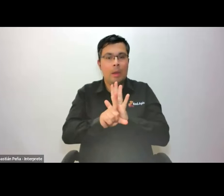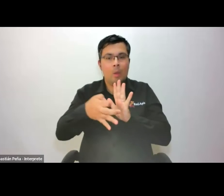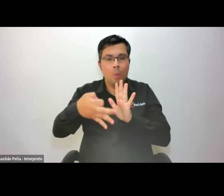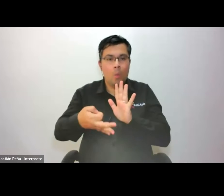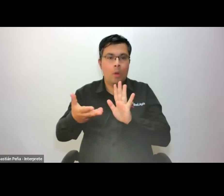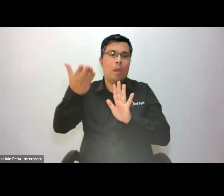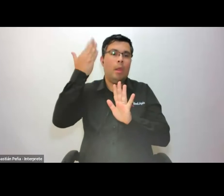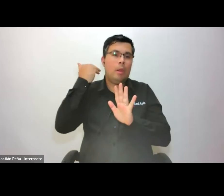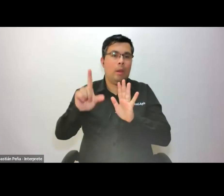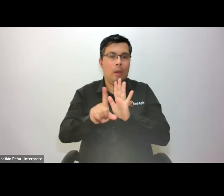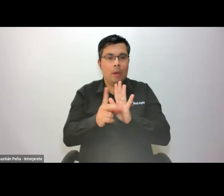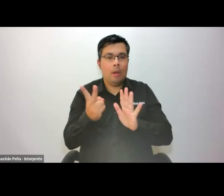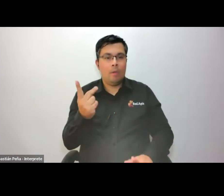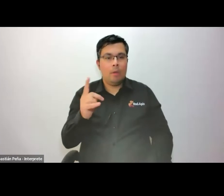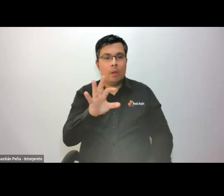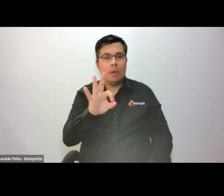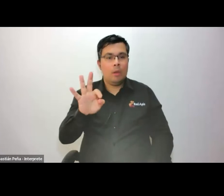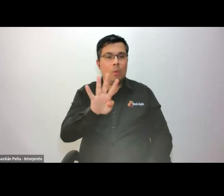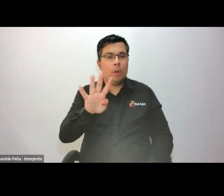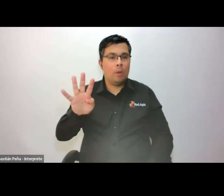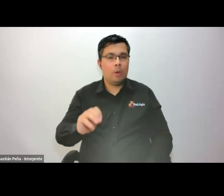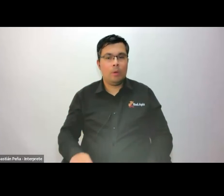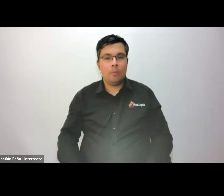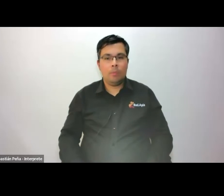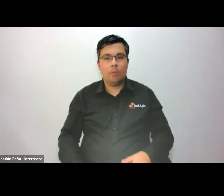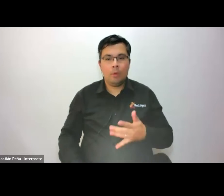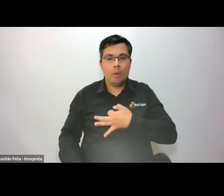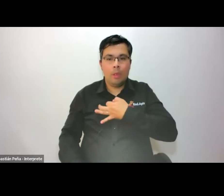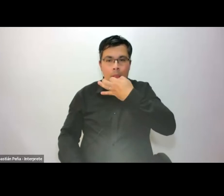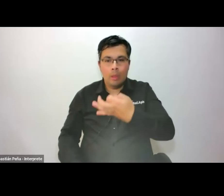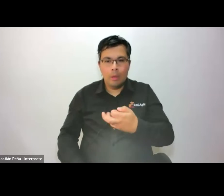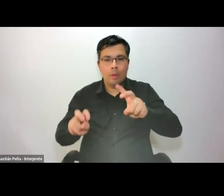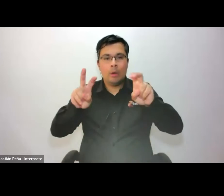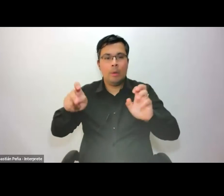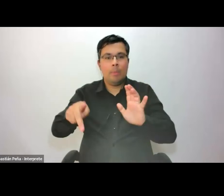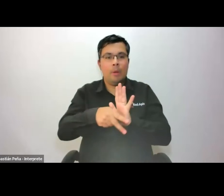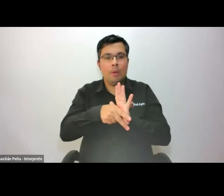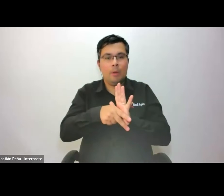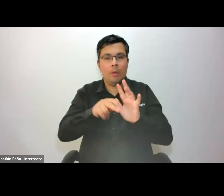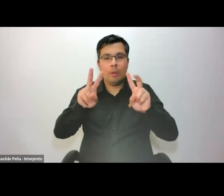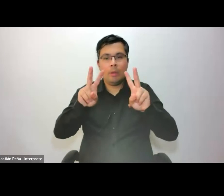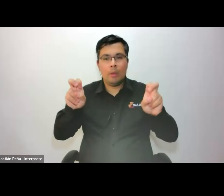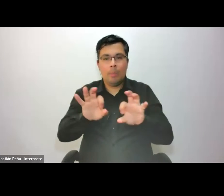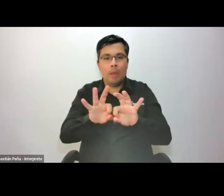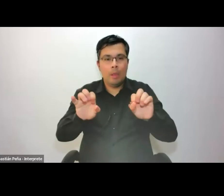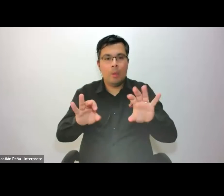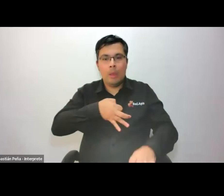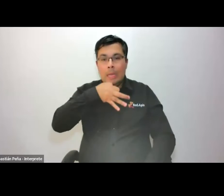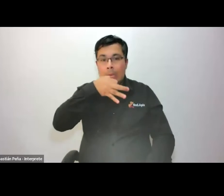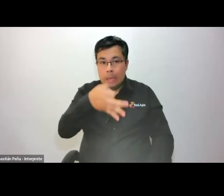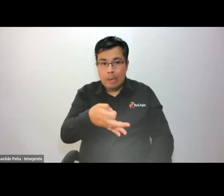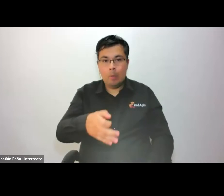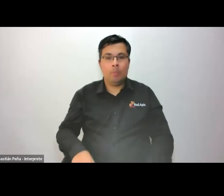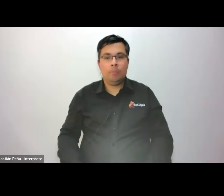ley 21.544, es una ley miscelánea que reformó varias normas en materia de educación y estableció que